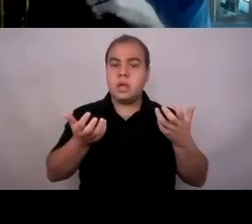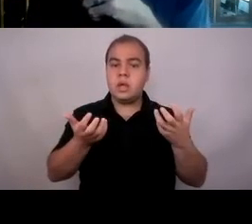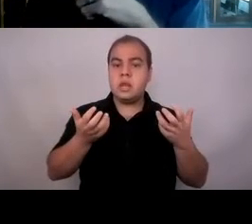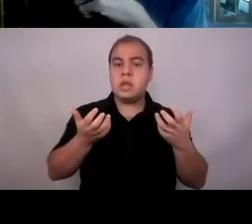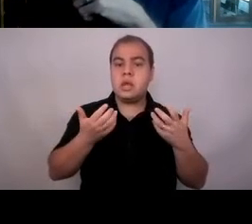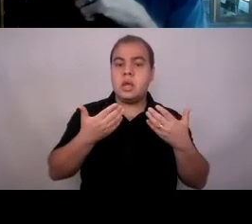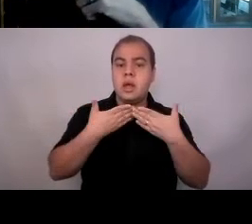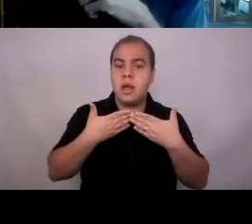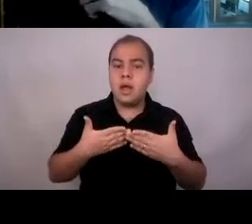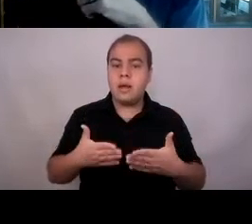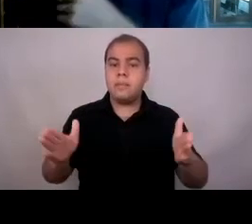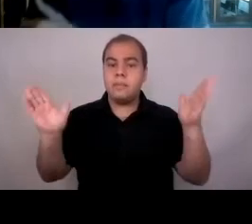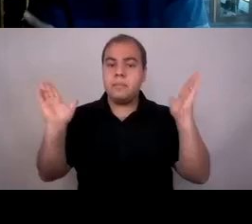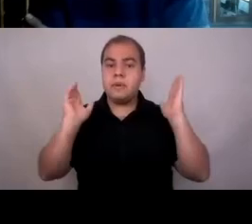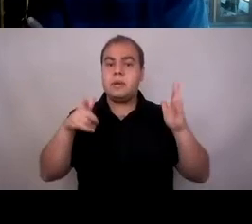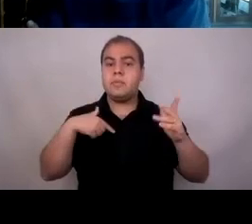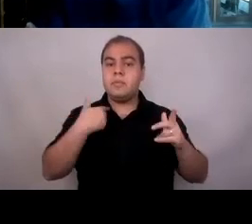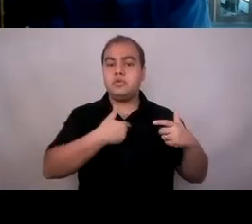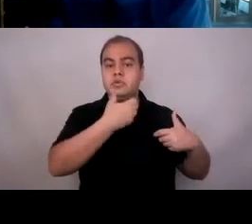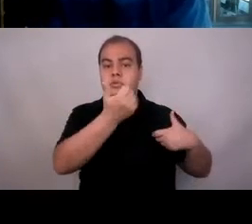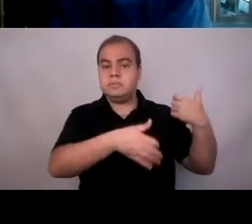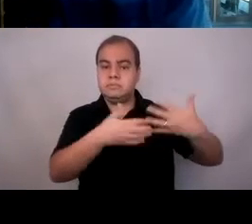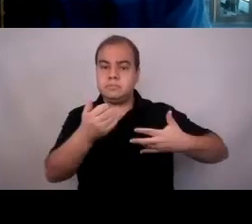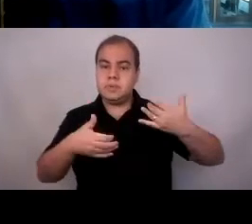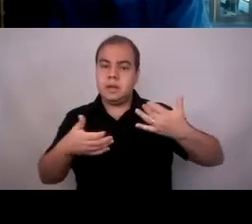abrir para a gente falar desde já, então.